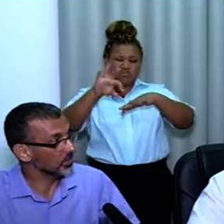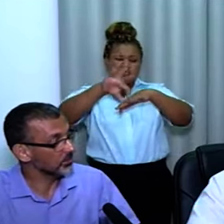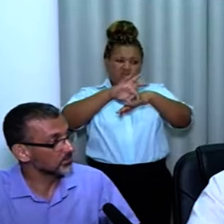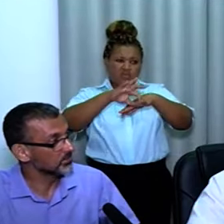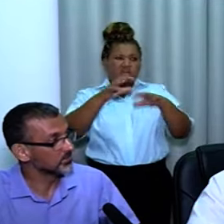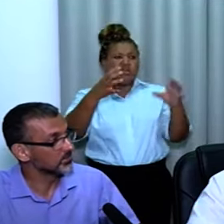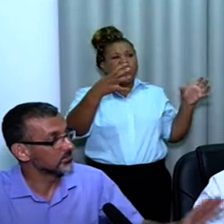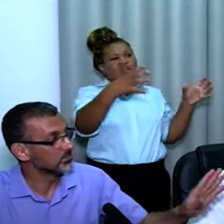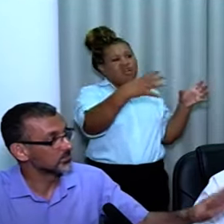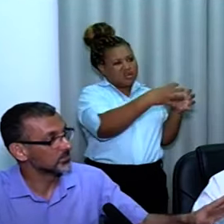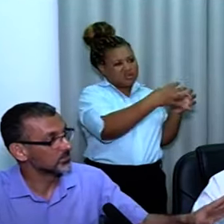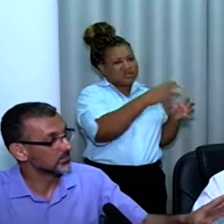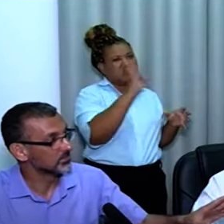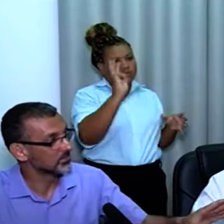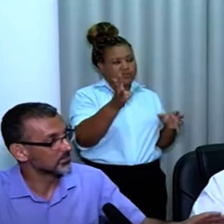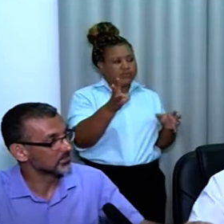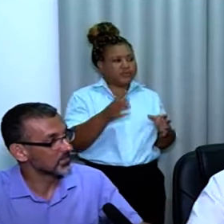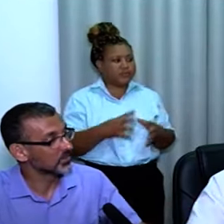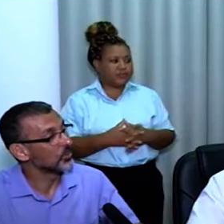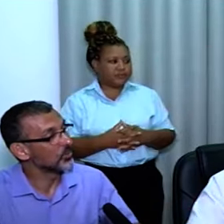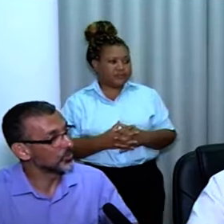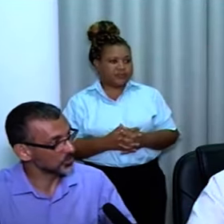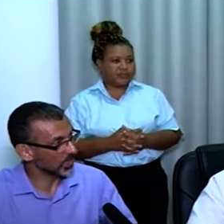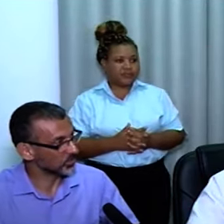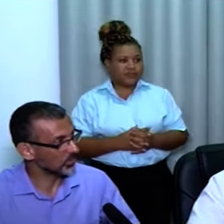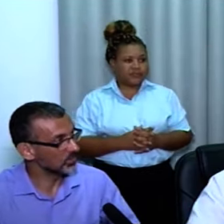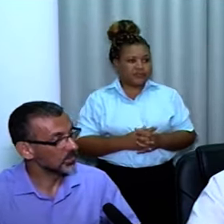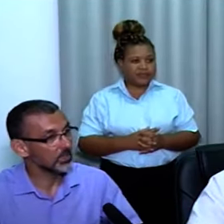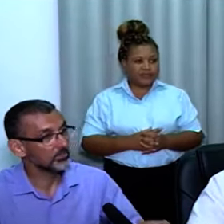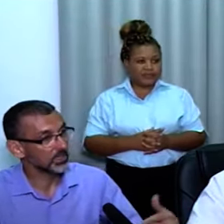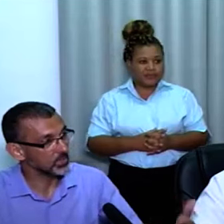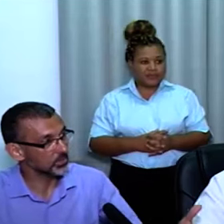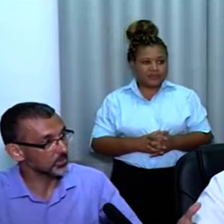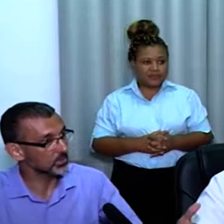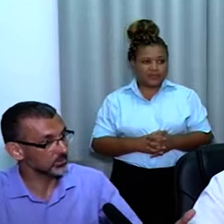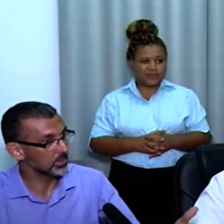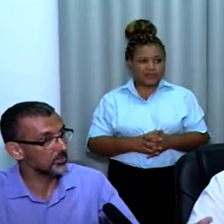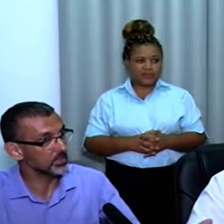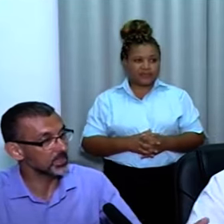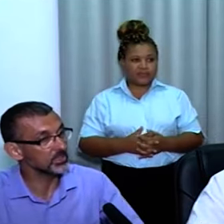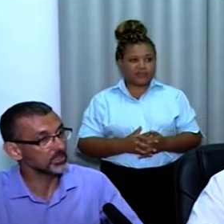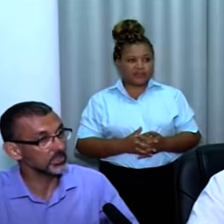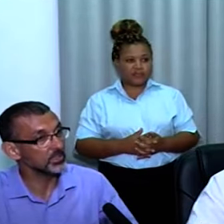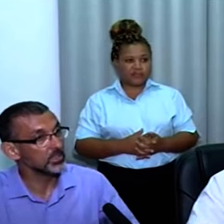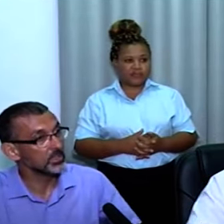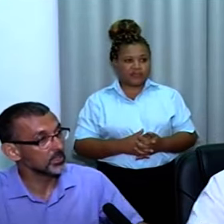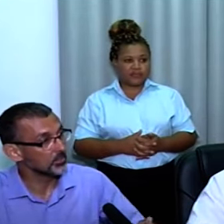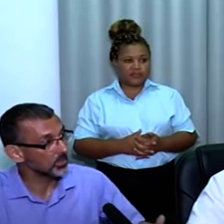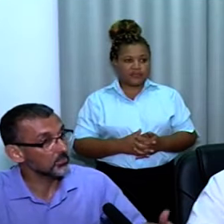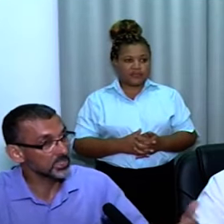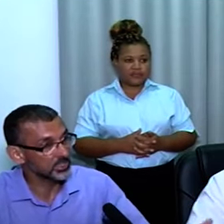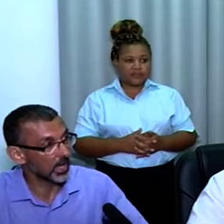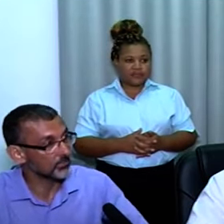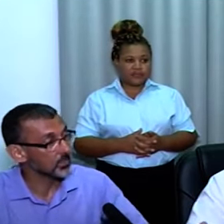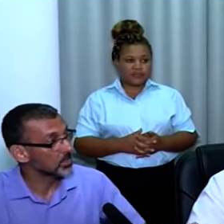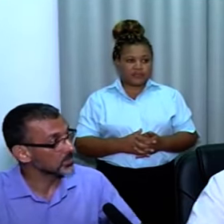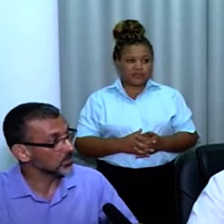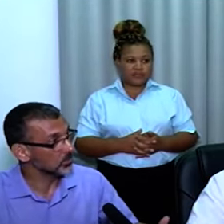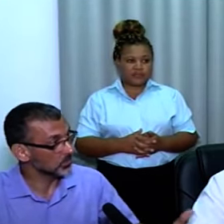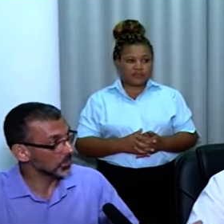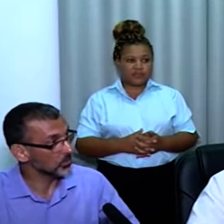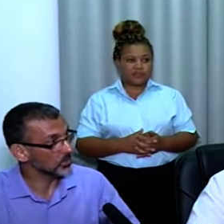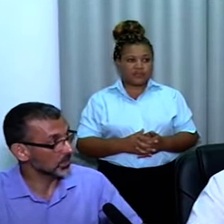nous pouvons finir l'isolation Question qui nous demande ici, non plus qu'à.